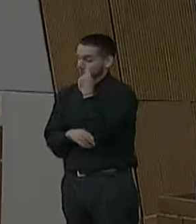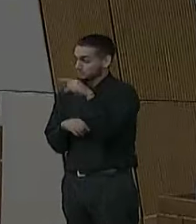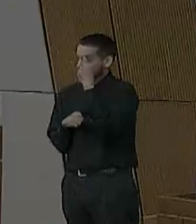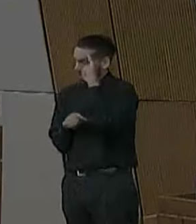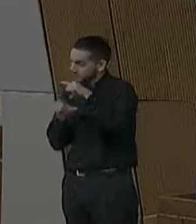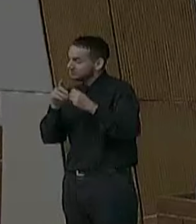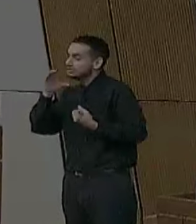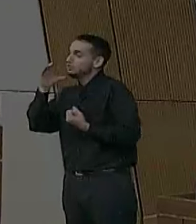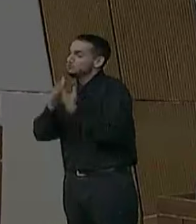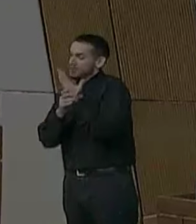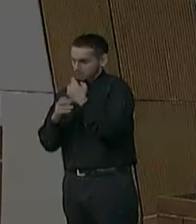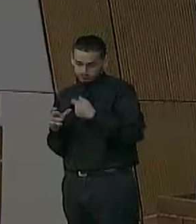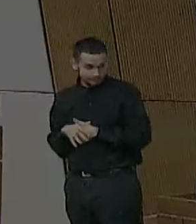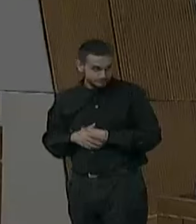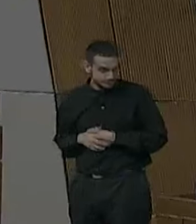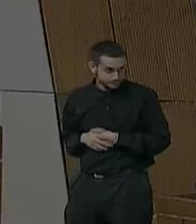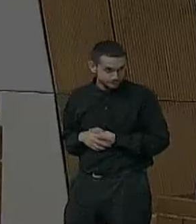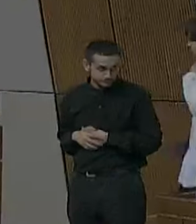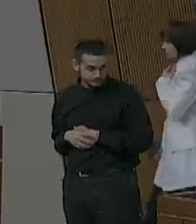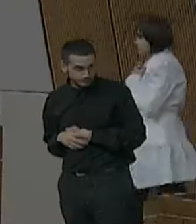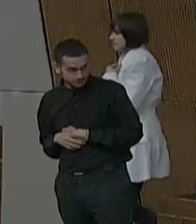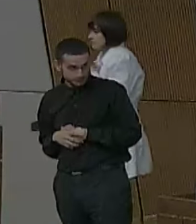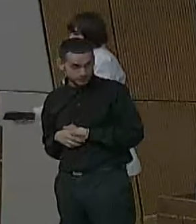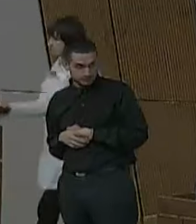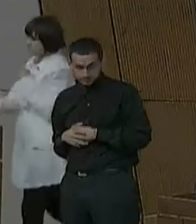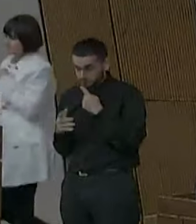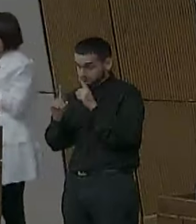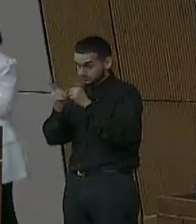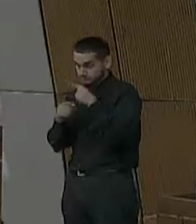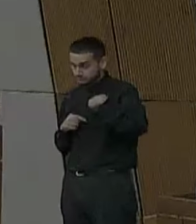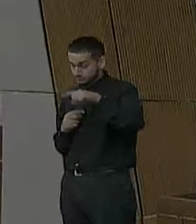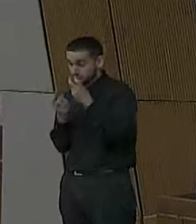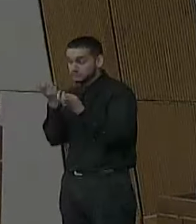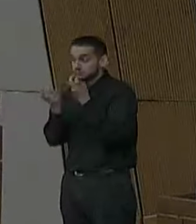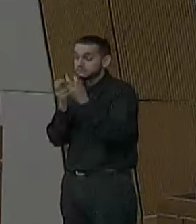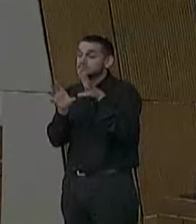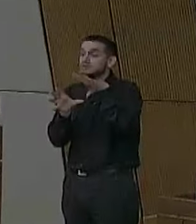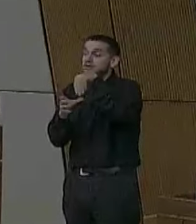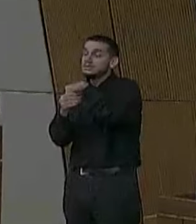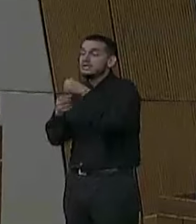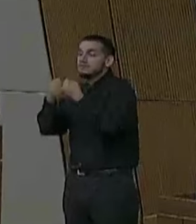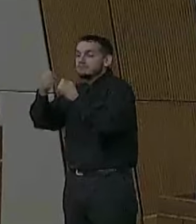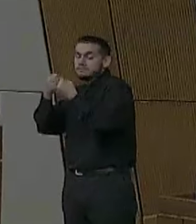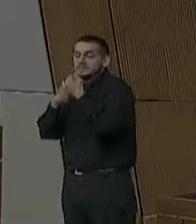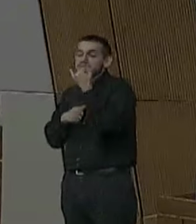en esta iniciativa, por supuesto, que tomamos eso en cuenta. Y también buscamos que las empresas tengan también